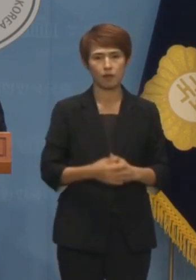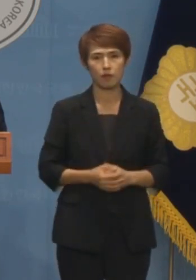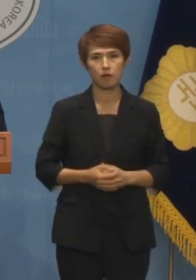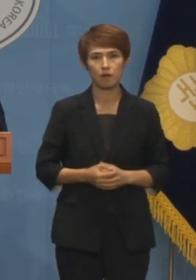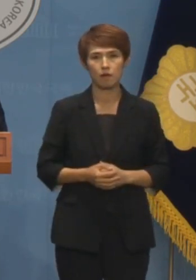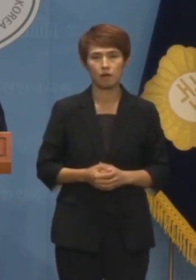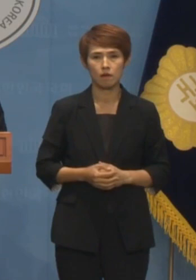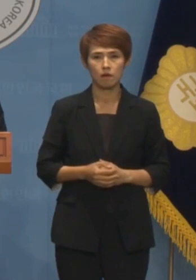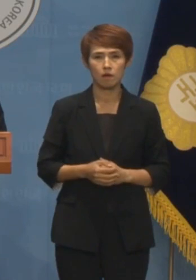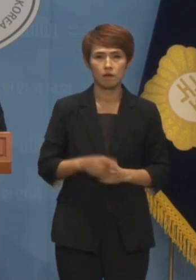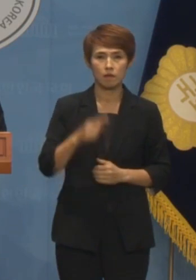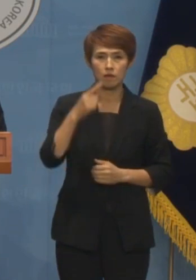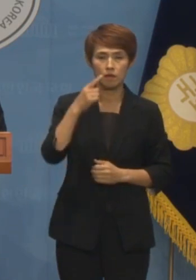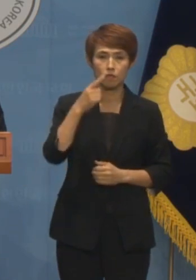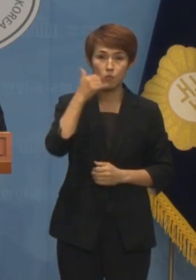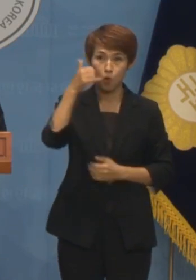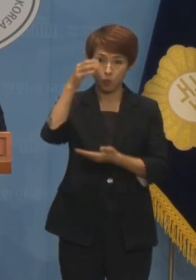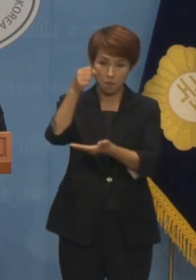피상속인 중